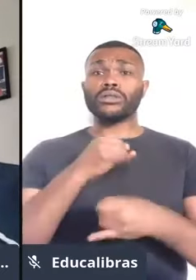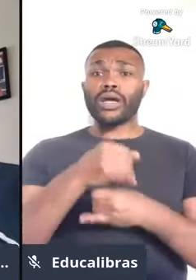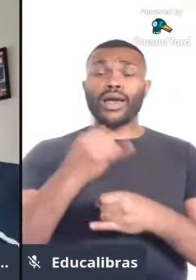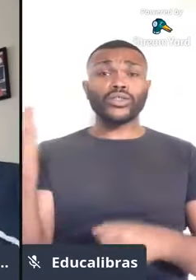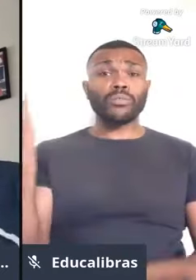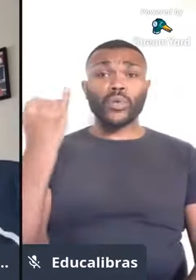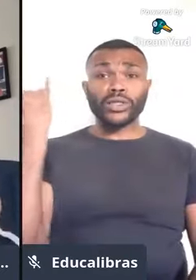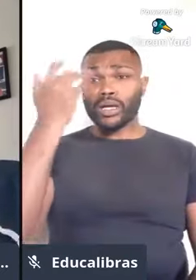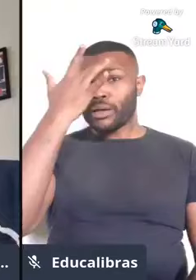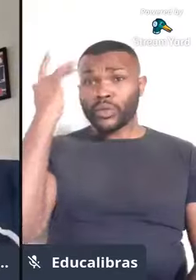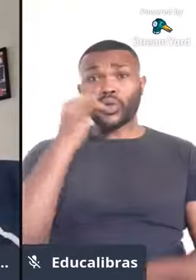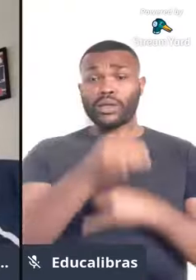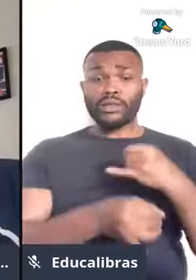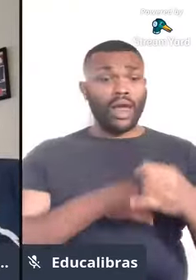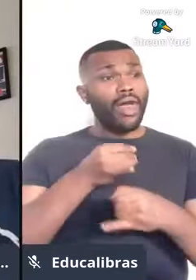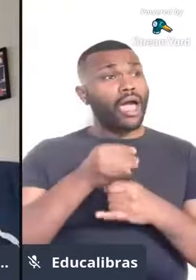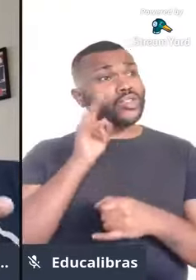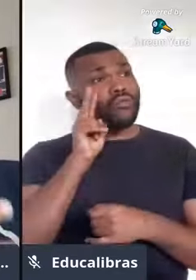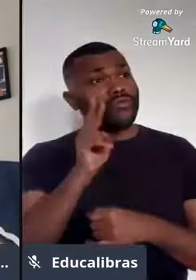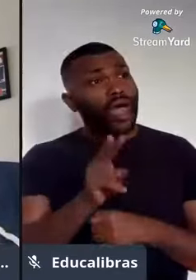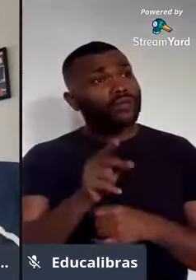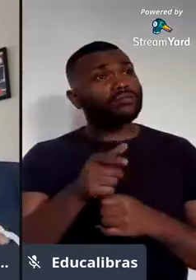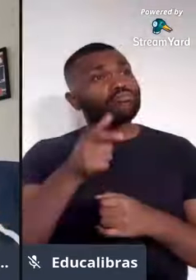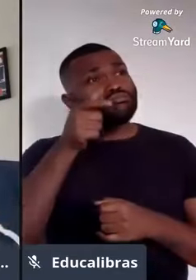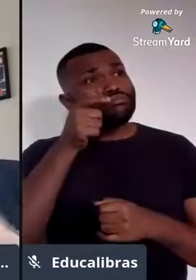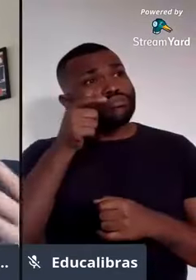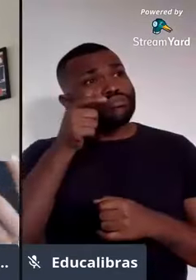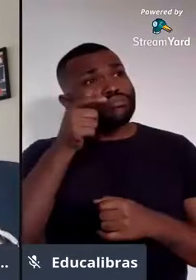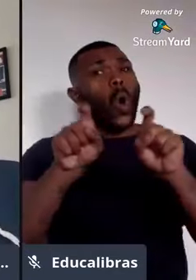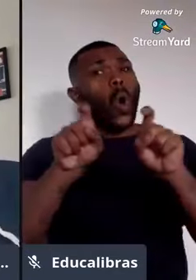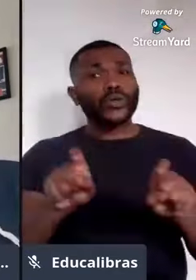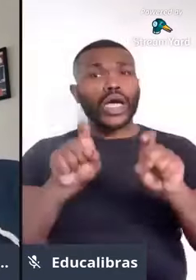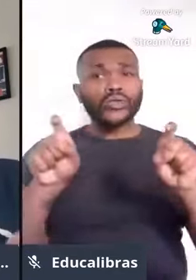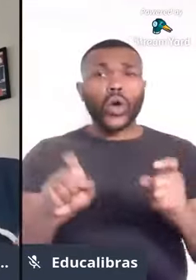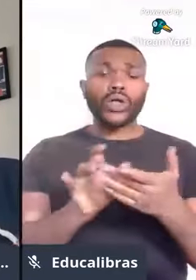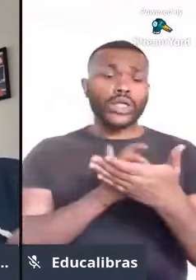internet, né? Todo mundo está mergulhado no computador, no celular. Então,